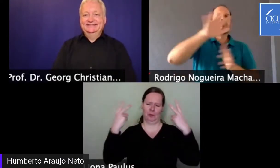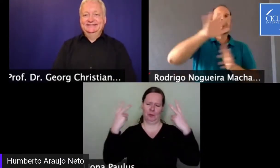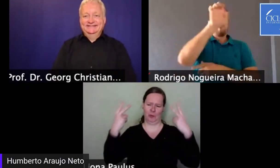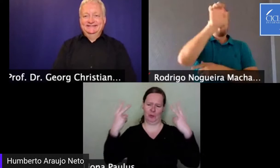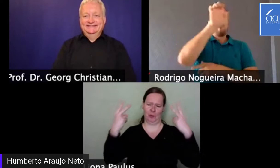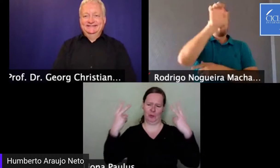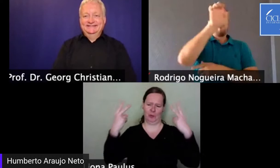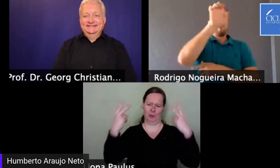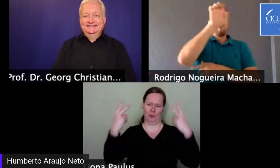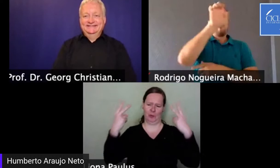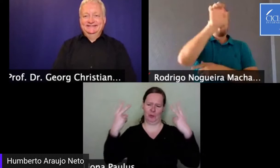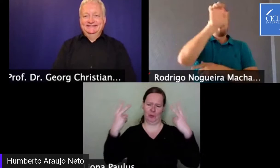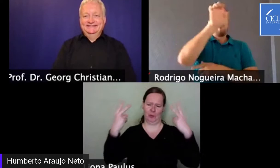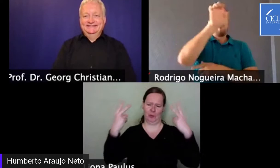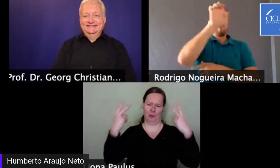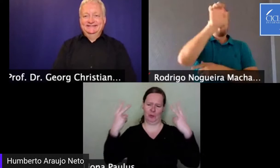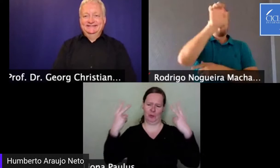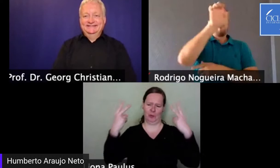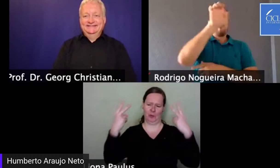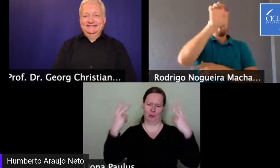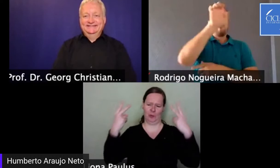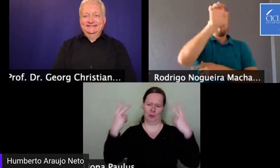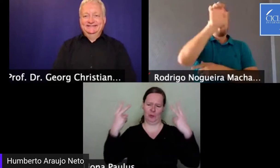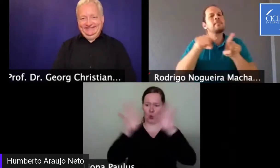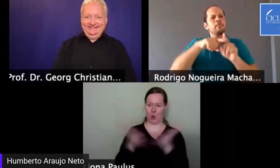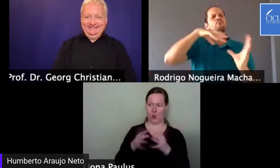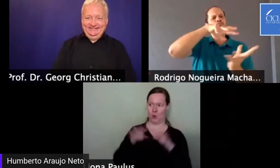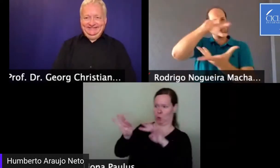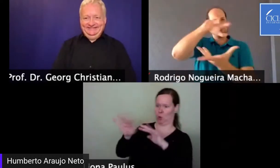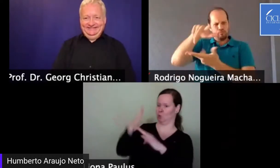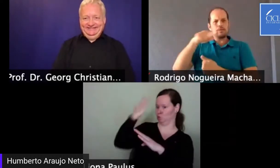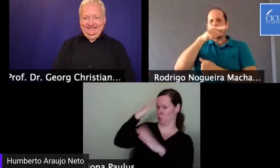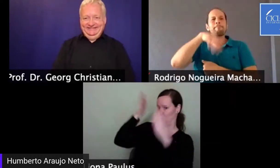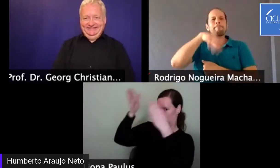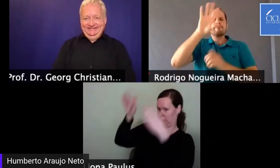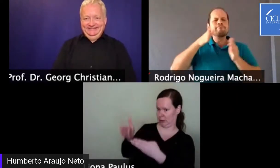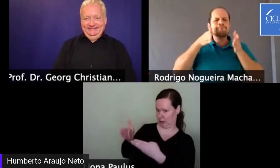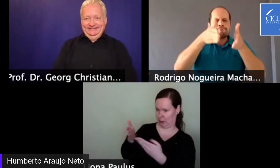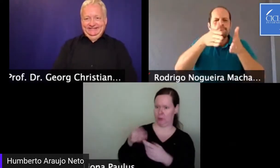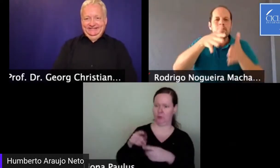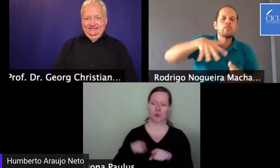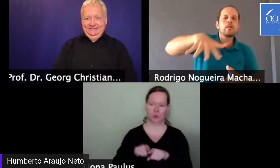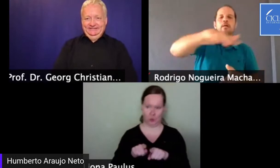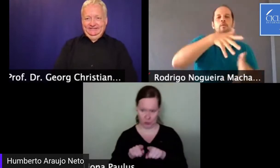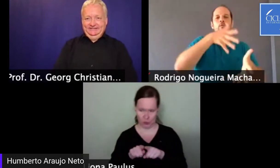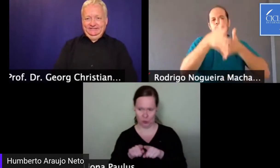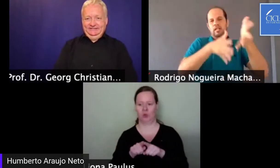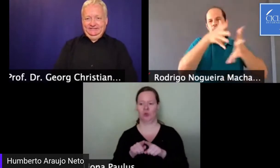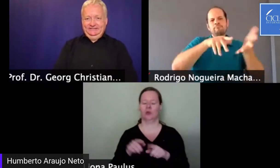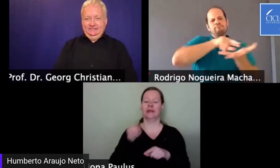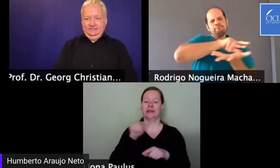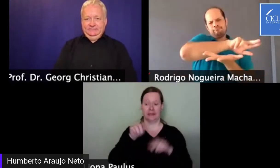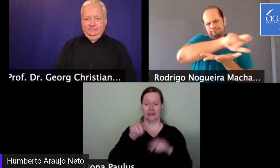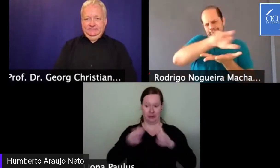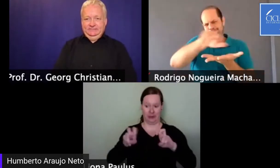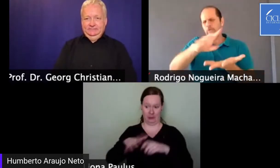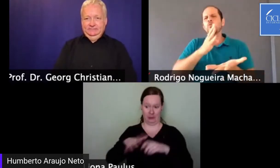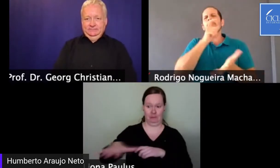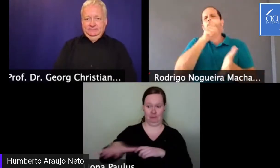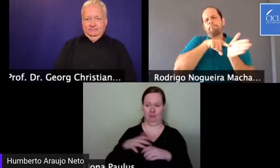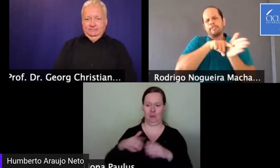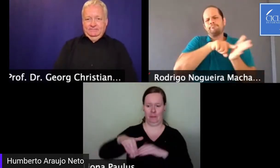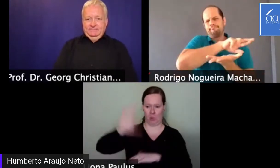Ele é um nome muito importante nos estudos sobre línguas de sinais. Não só no país, no seu país de origem, mas em